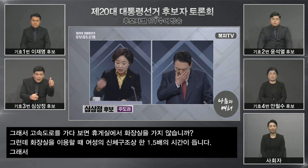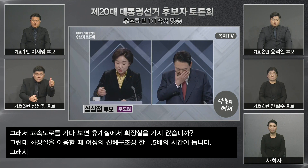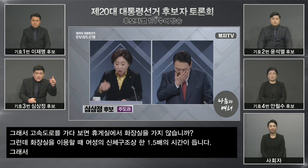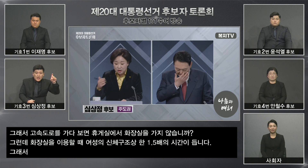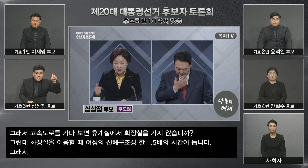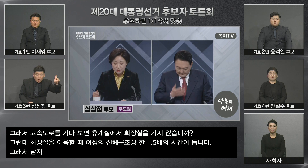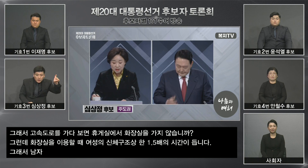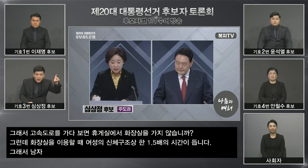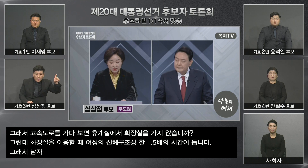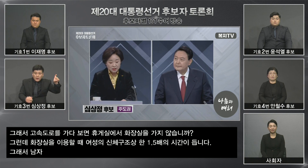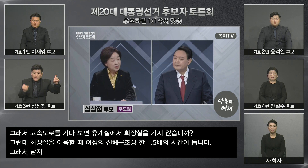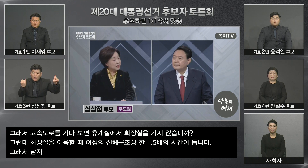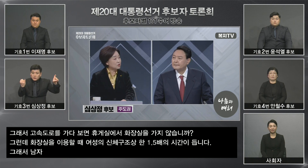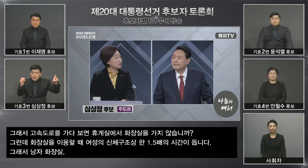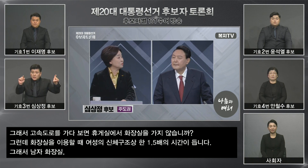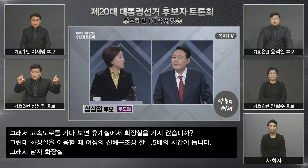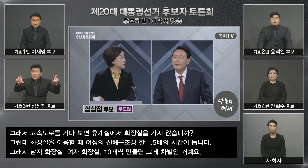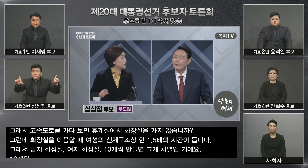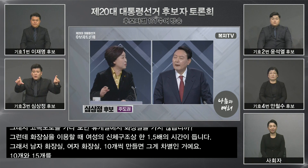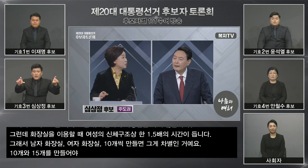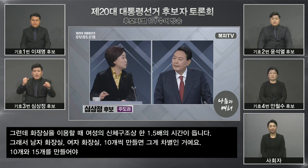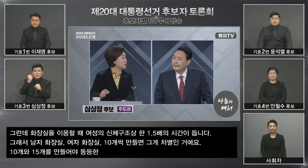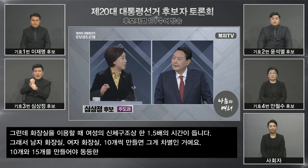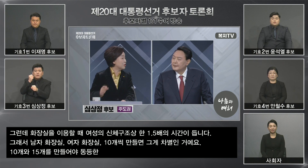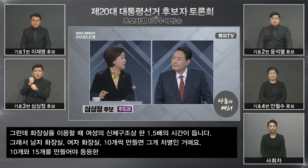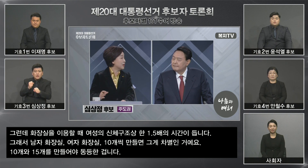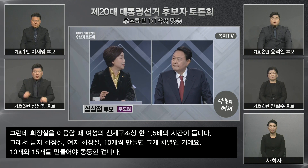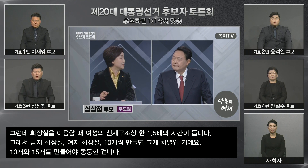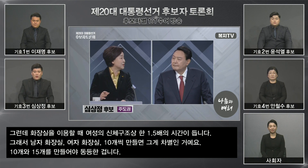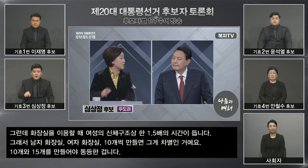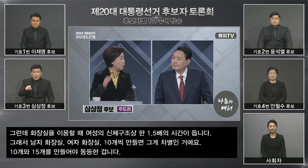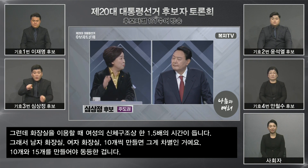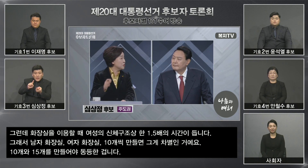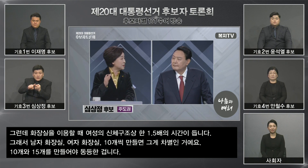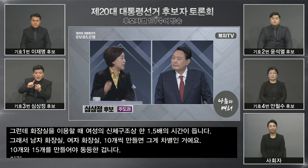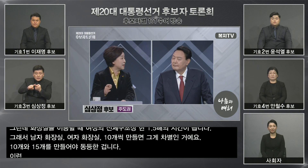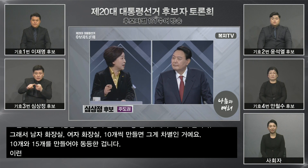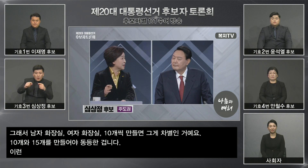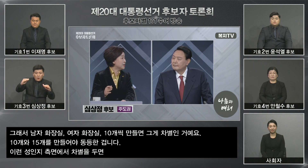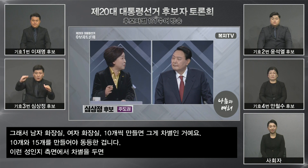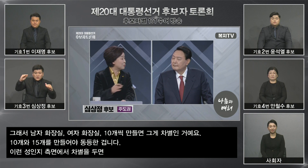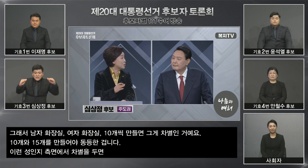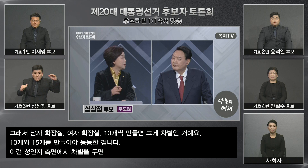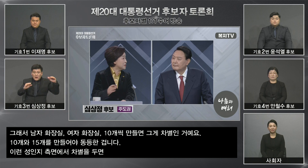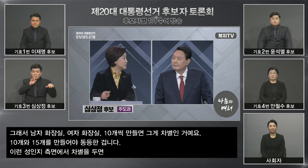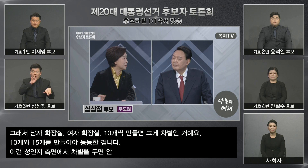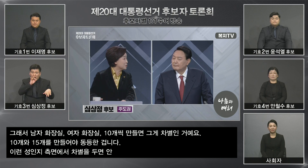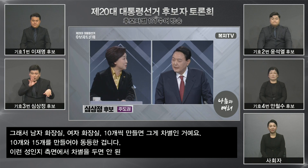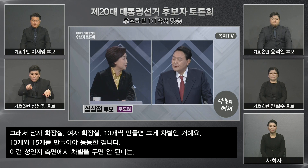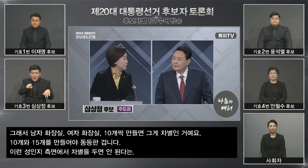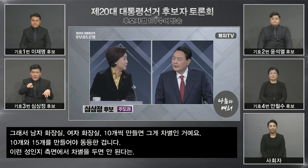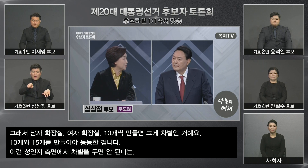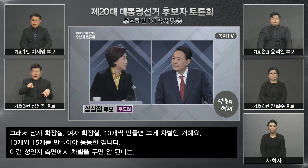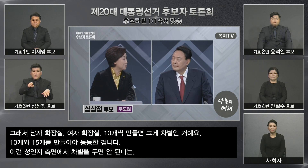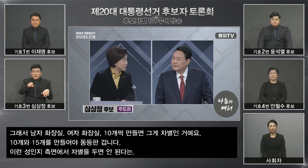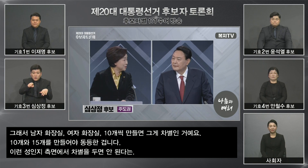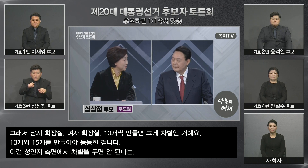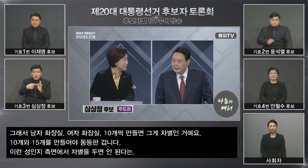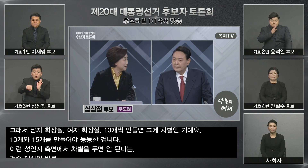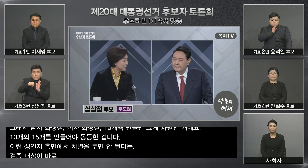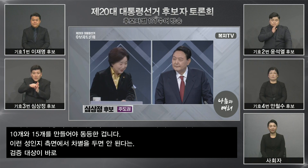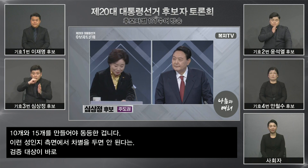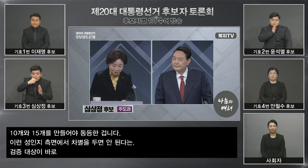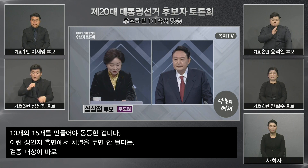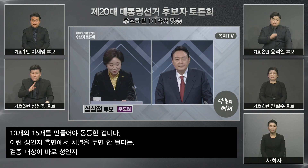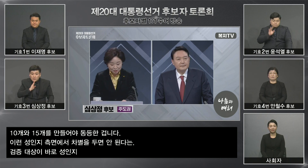이런 성인지적 측면에서 차별을 두면 안 된다는 검증 대상이 바로 성인지 예산이거든요. 맞습니다. 맞아요?